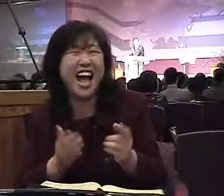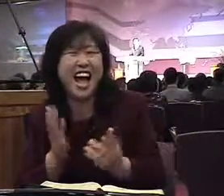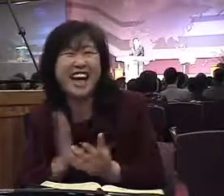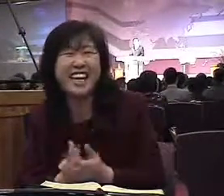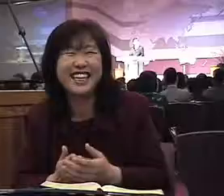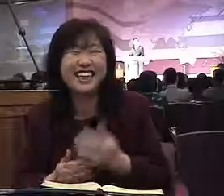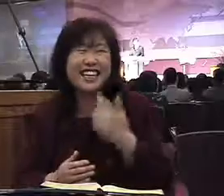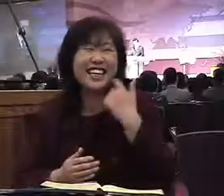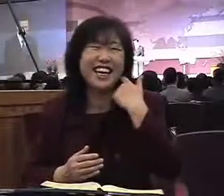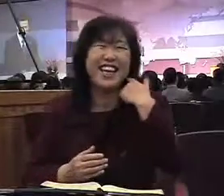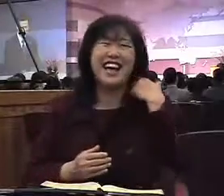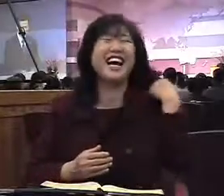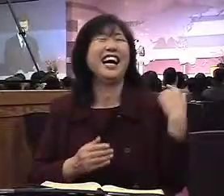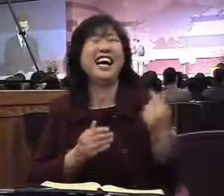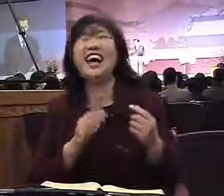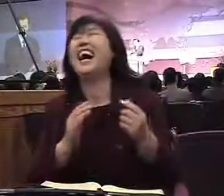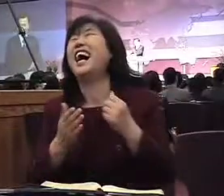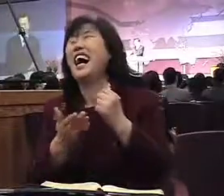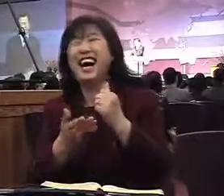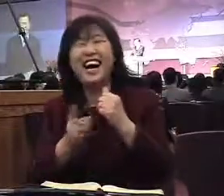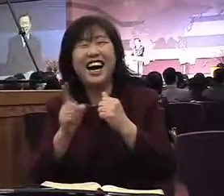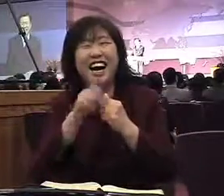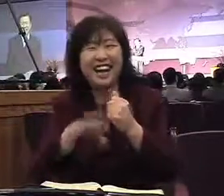어디가 구멍 났는데 그걸 보지 마시고요.